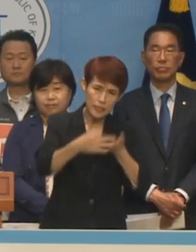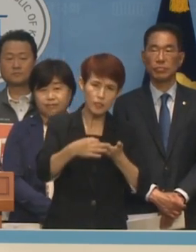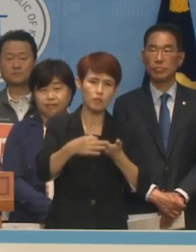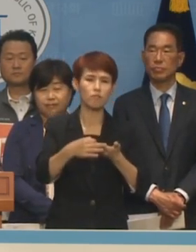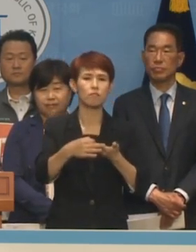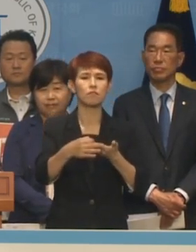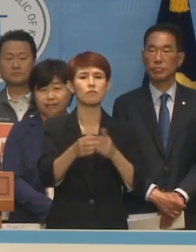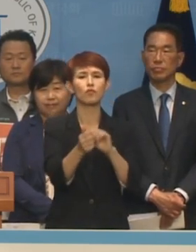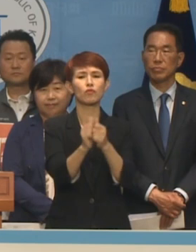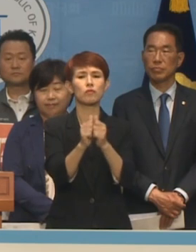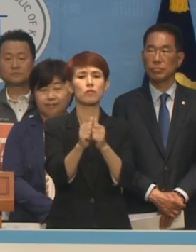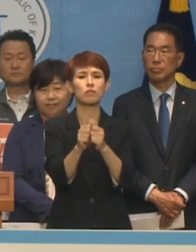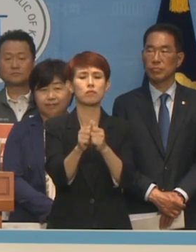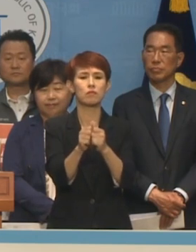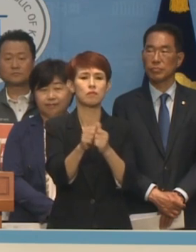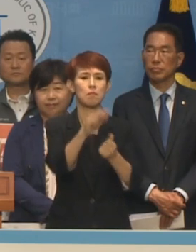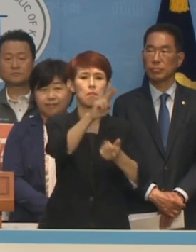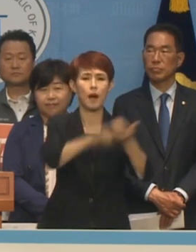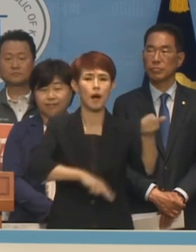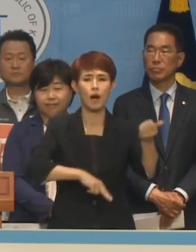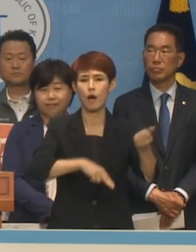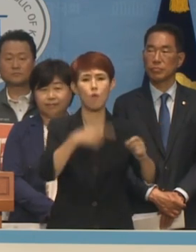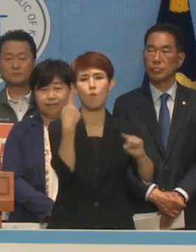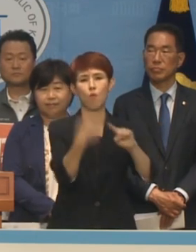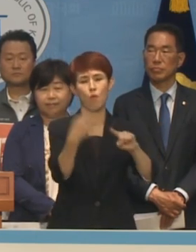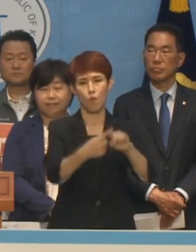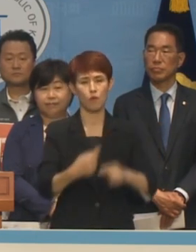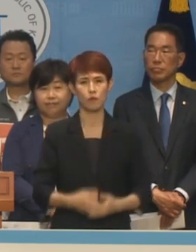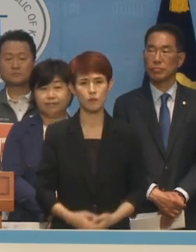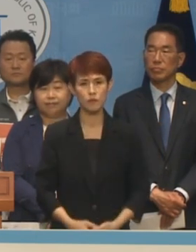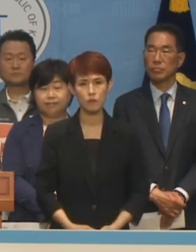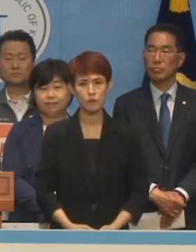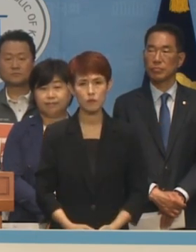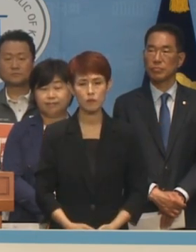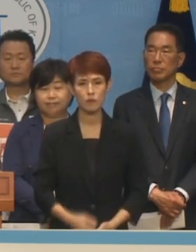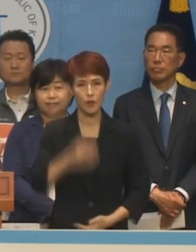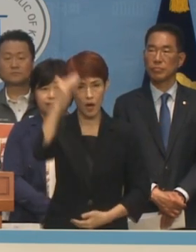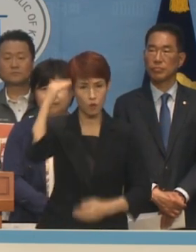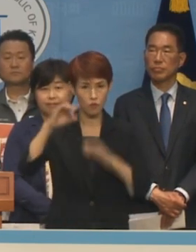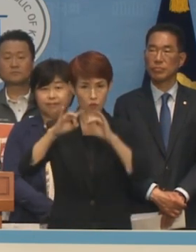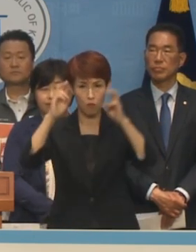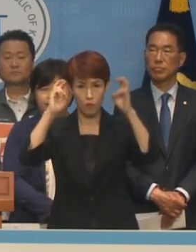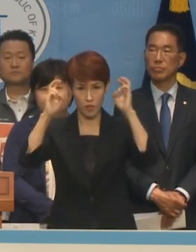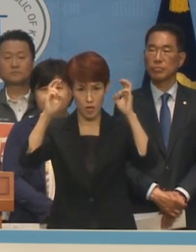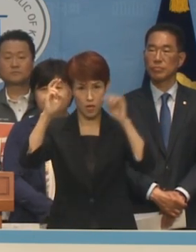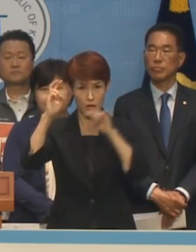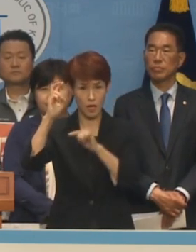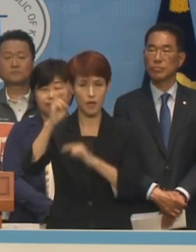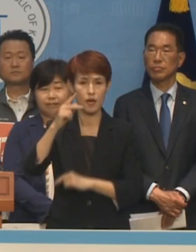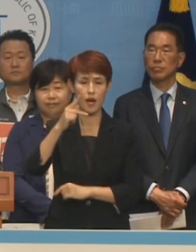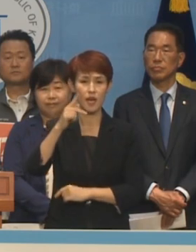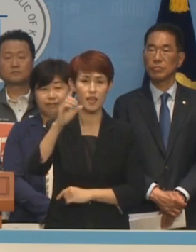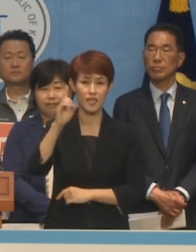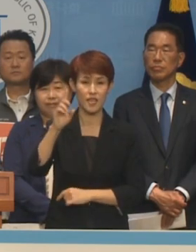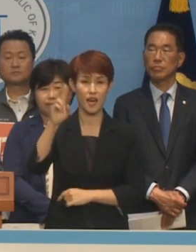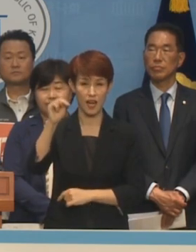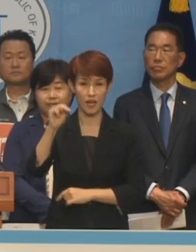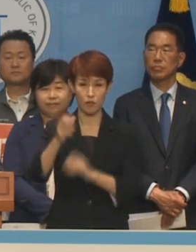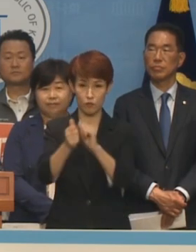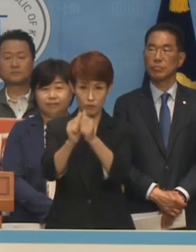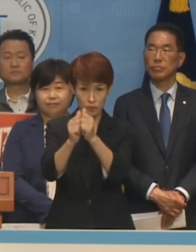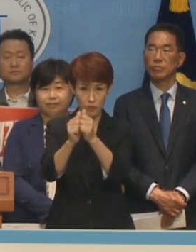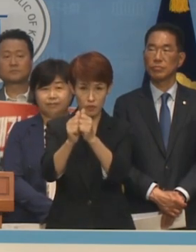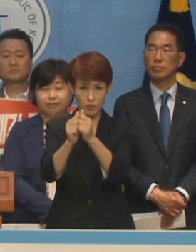보유 지분을 시장에 넘기게 되는 꼴이다. 한전이 보유한 한전 KDN의 지분은